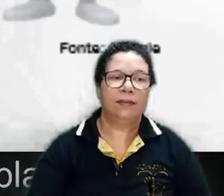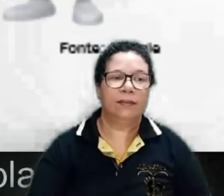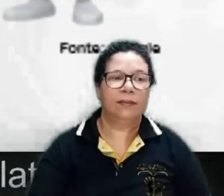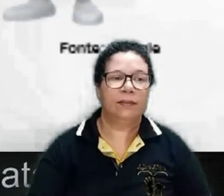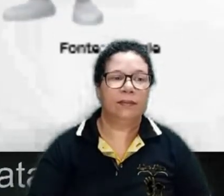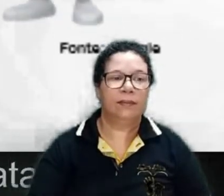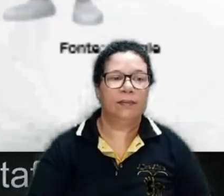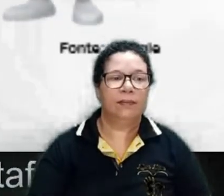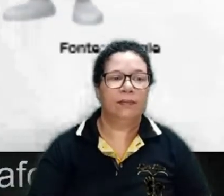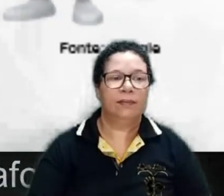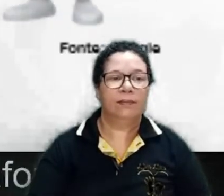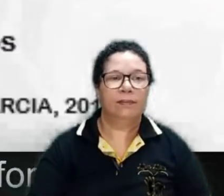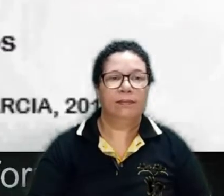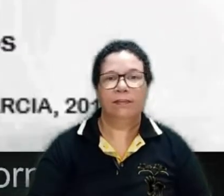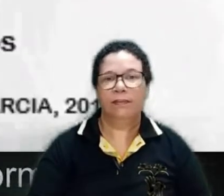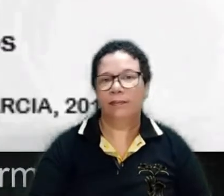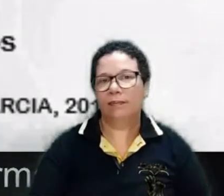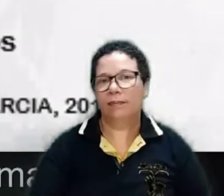utilizar?